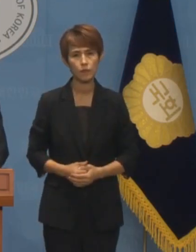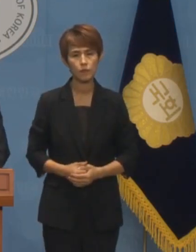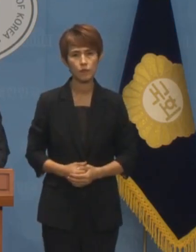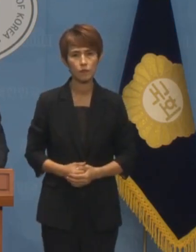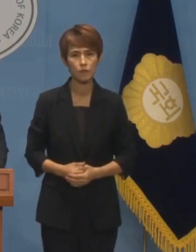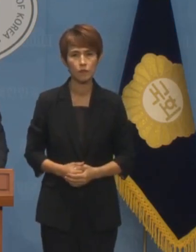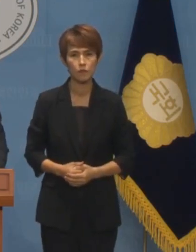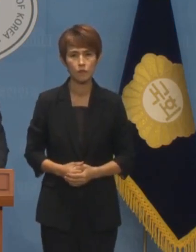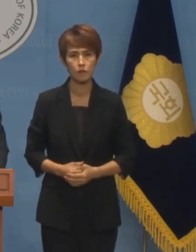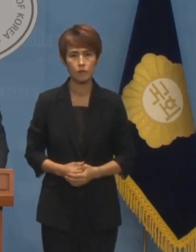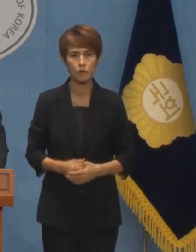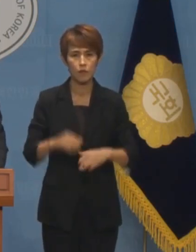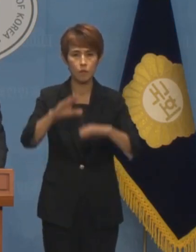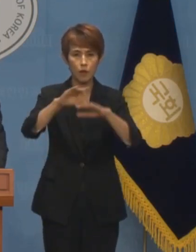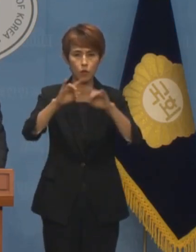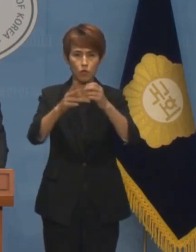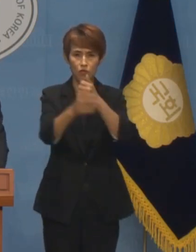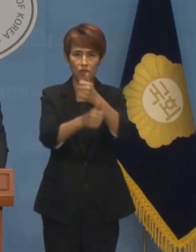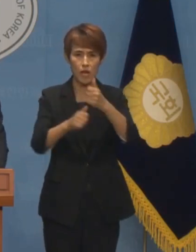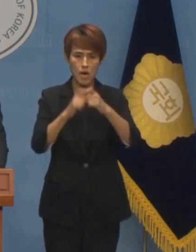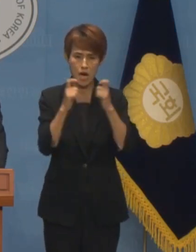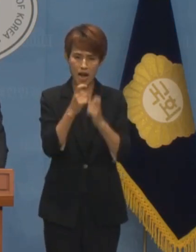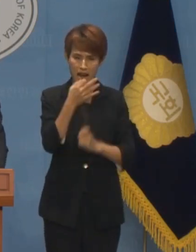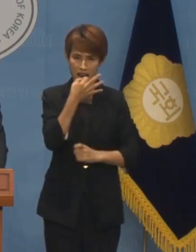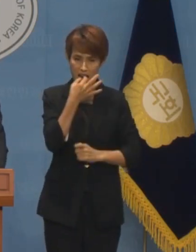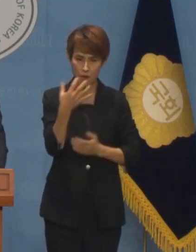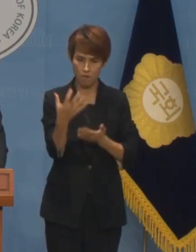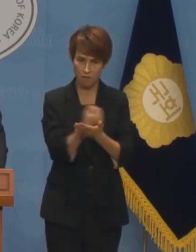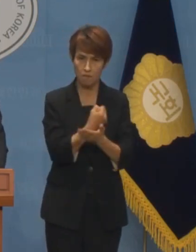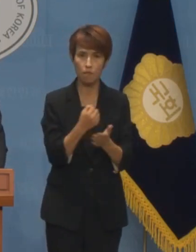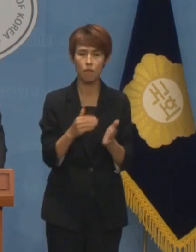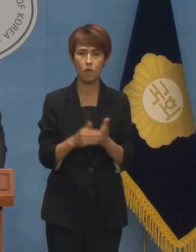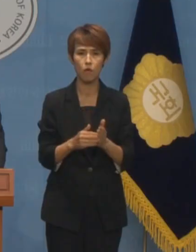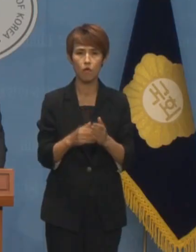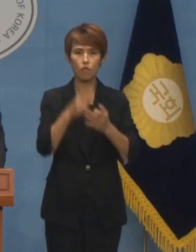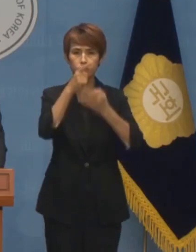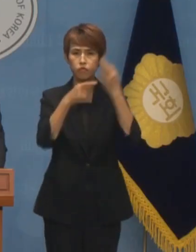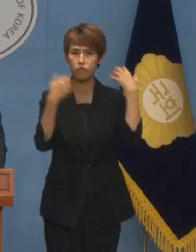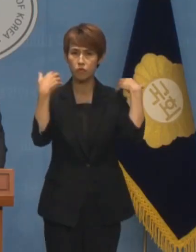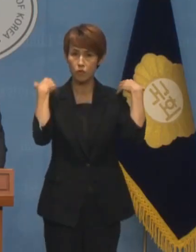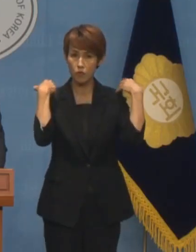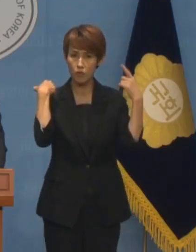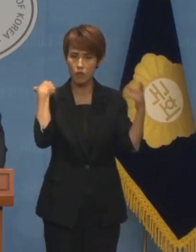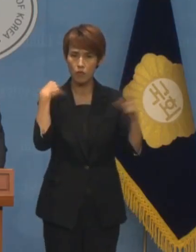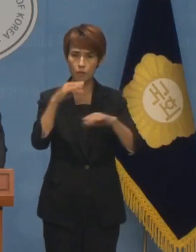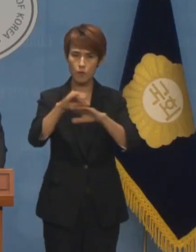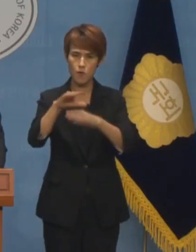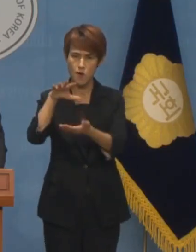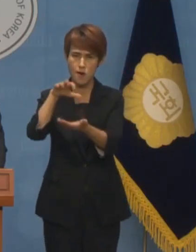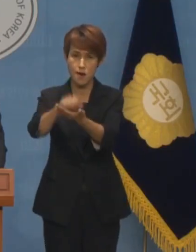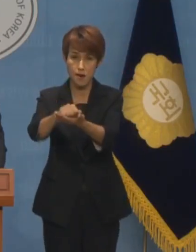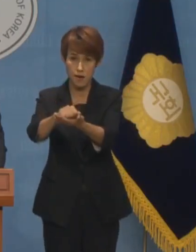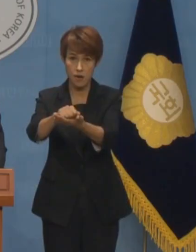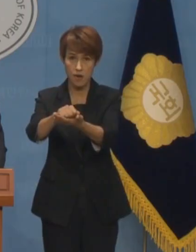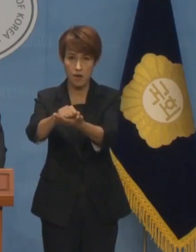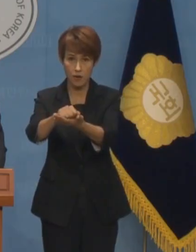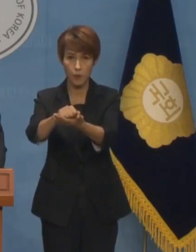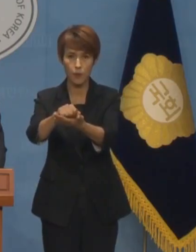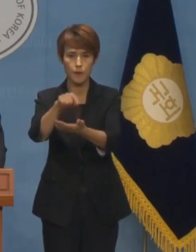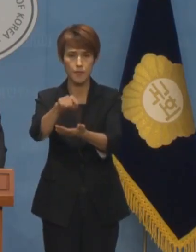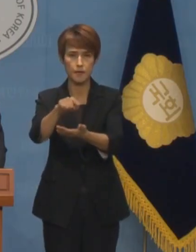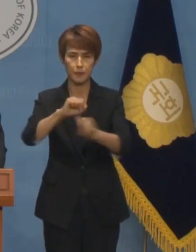합의제 기관인 방통위를 사유화하고 그리고 윤석열 정권의 방송장악 작전을